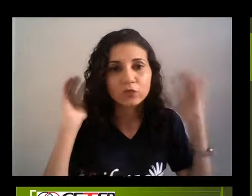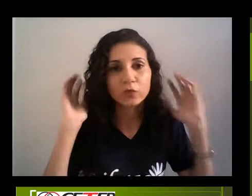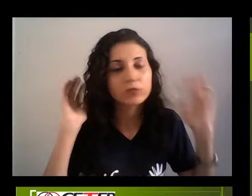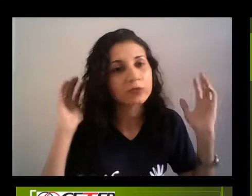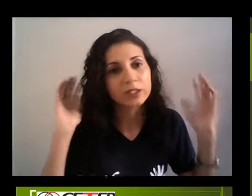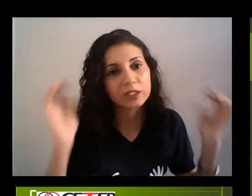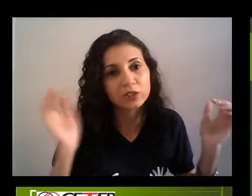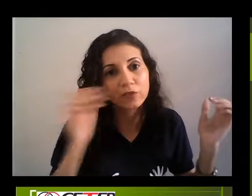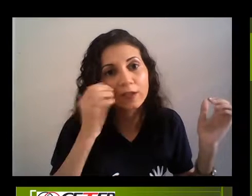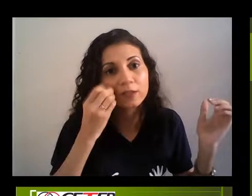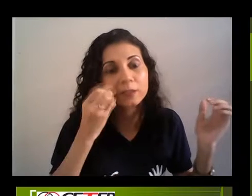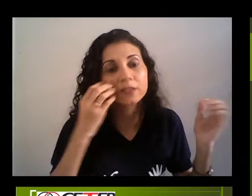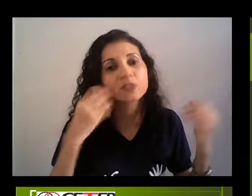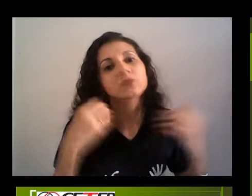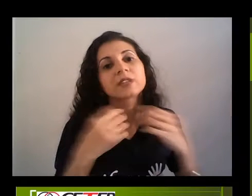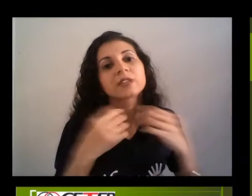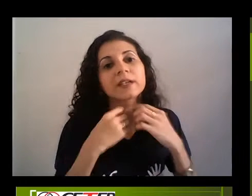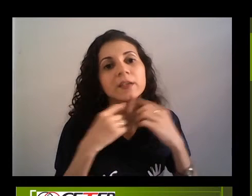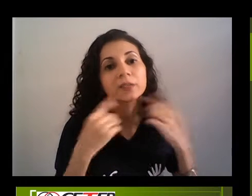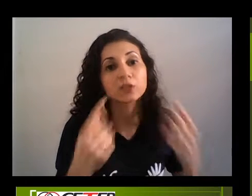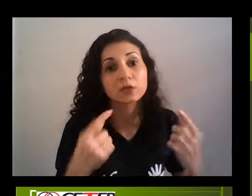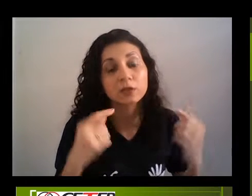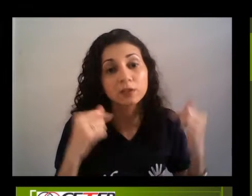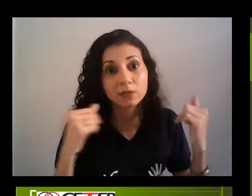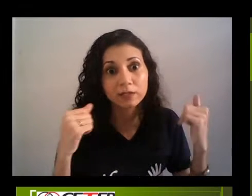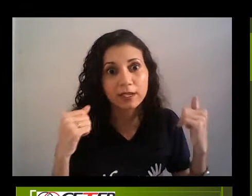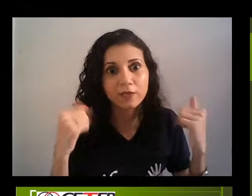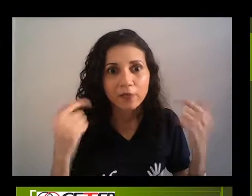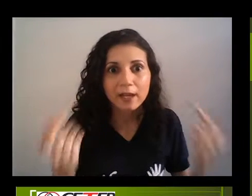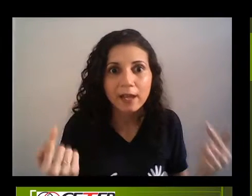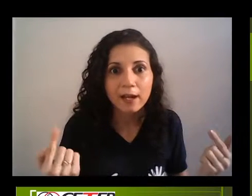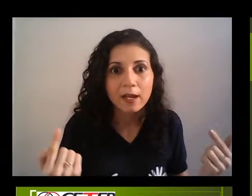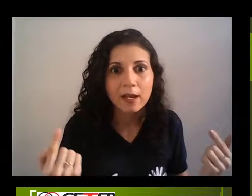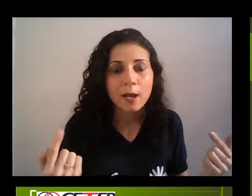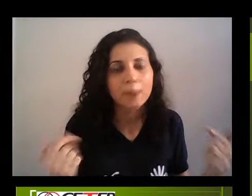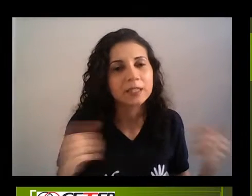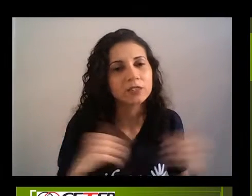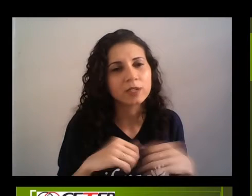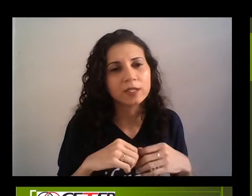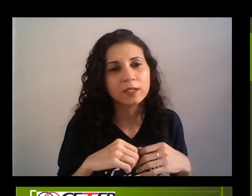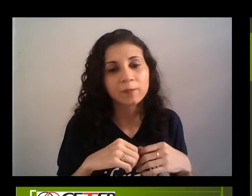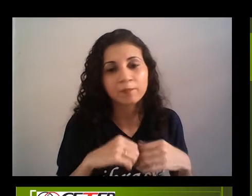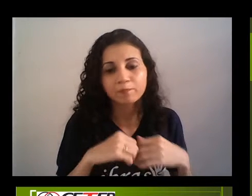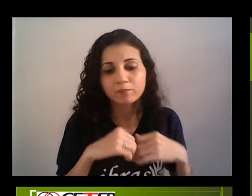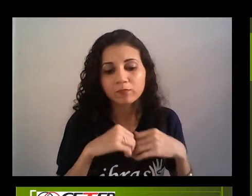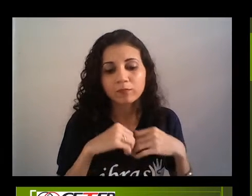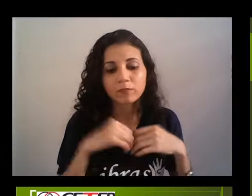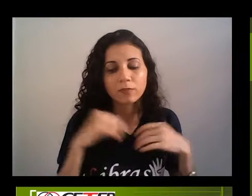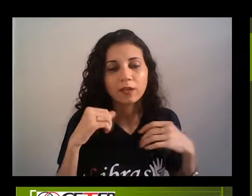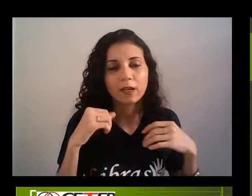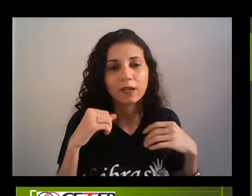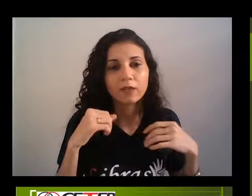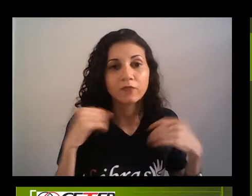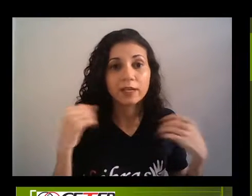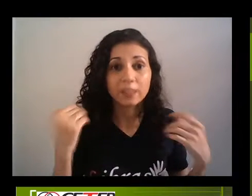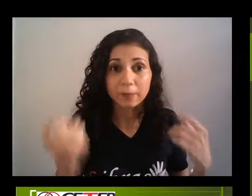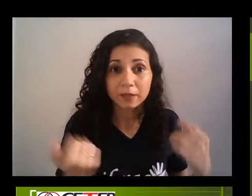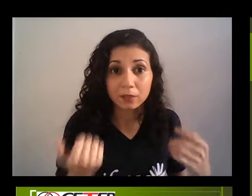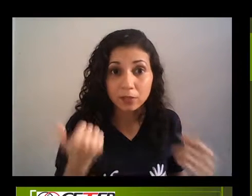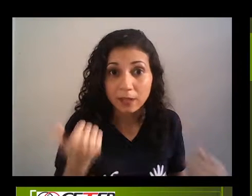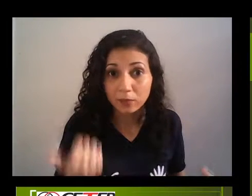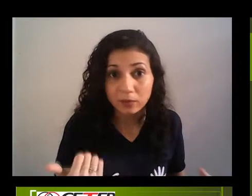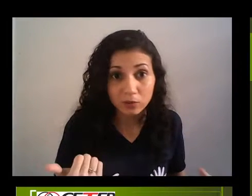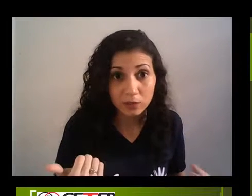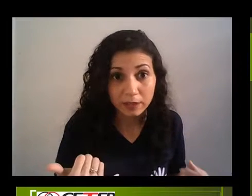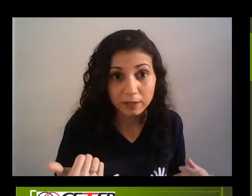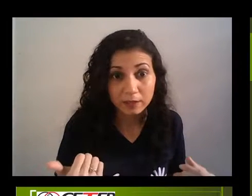eles estão ouvindo o que eles estão falando, mas eles conseguem emitir sons, eles conseguem falar. Mas isso aí vai depender do